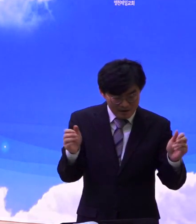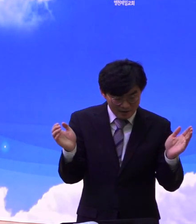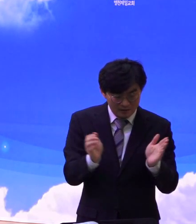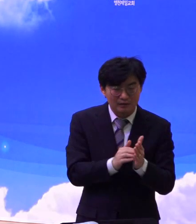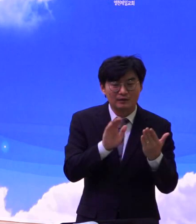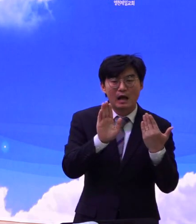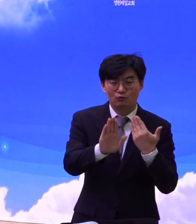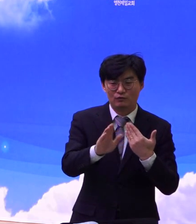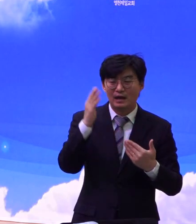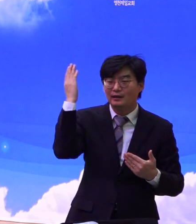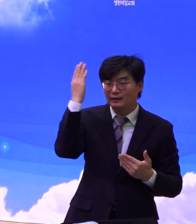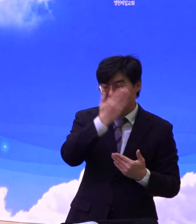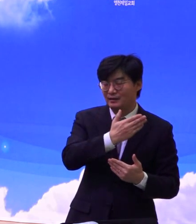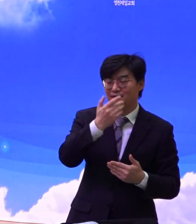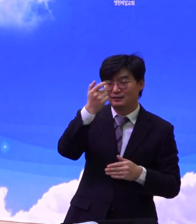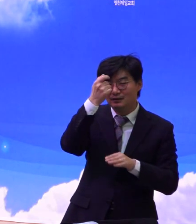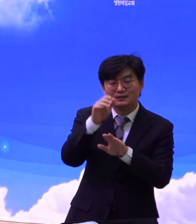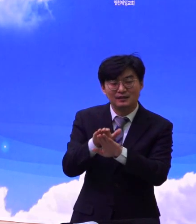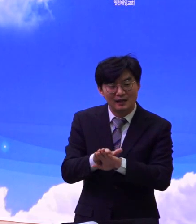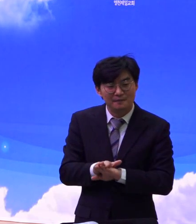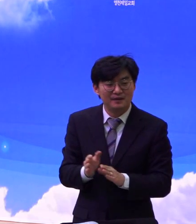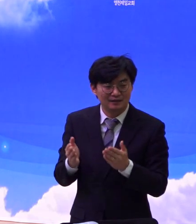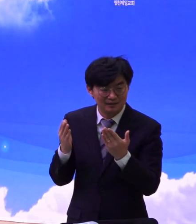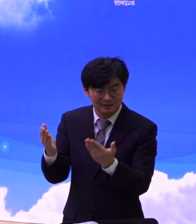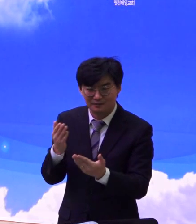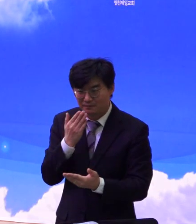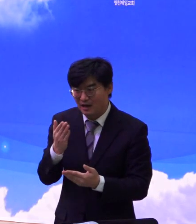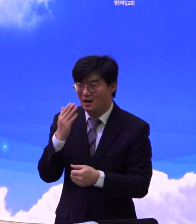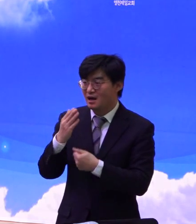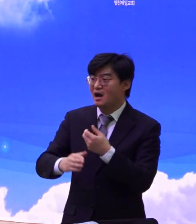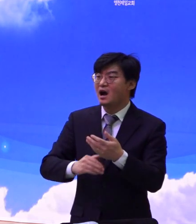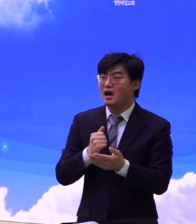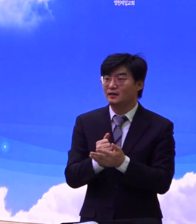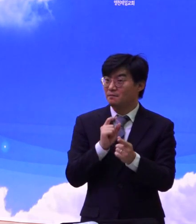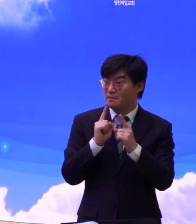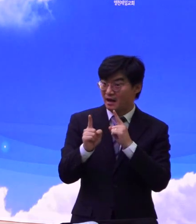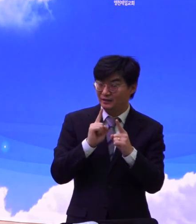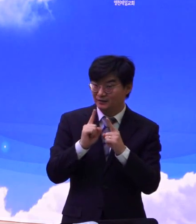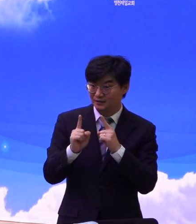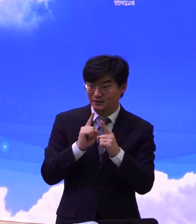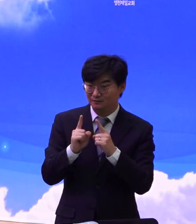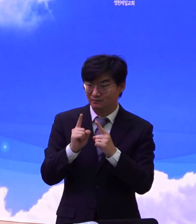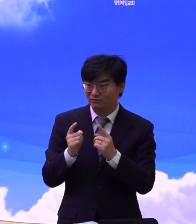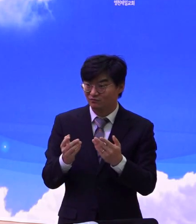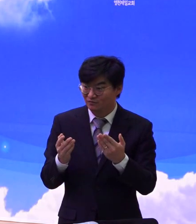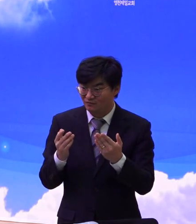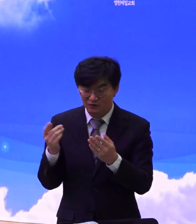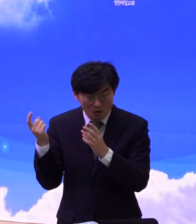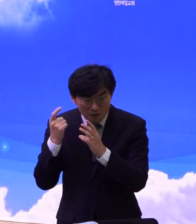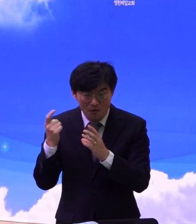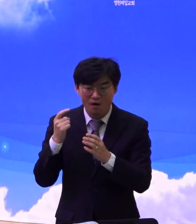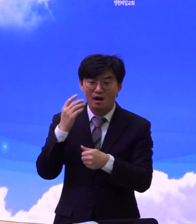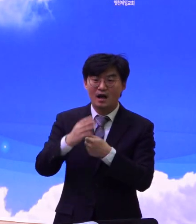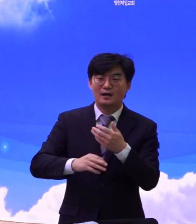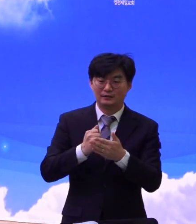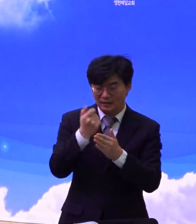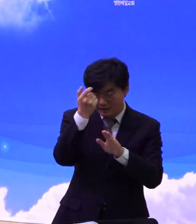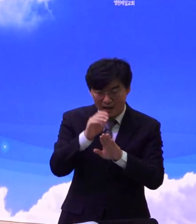합니다. 말씀이 있는 곳에 우상이 제거되고 그곳에 참된 예배자가